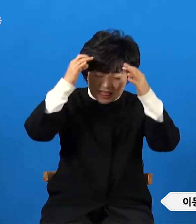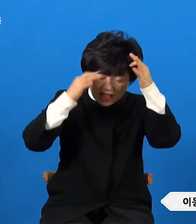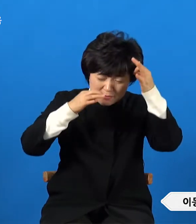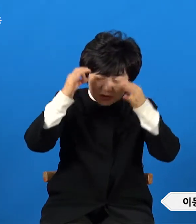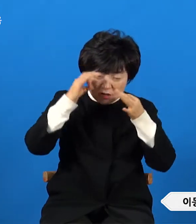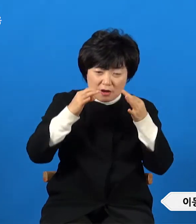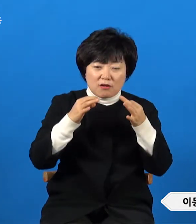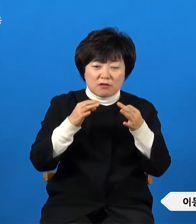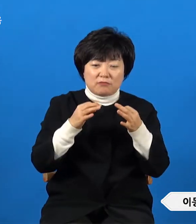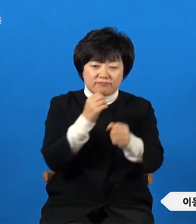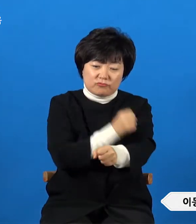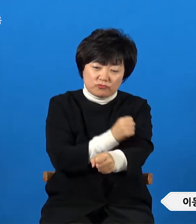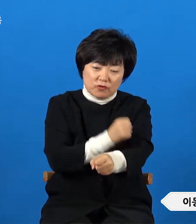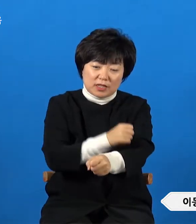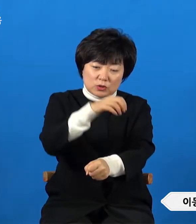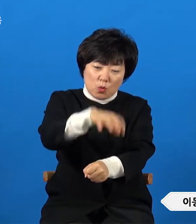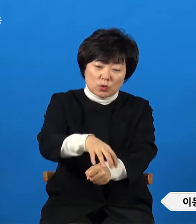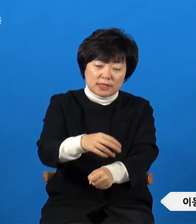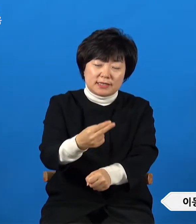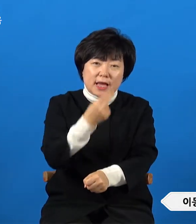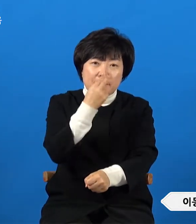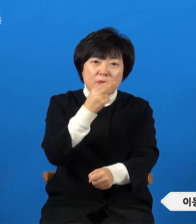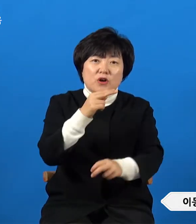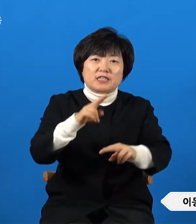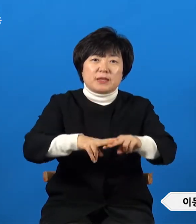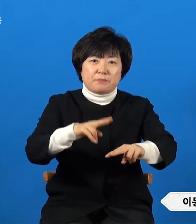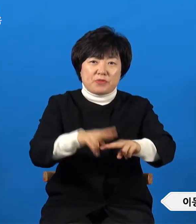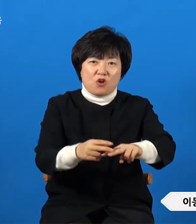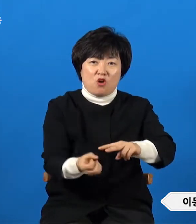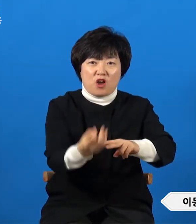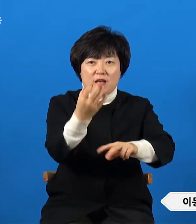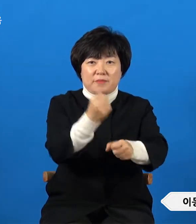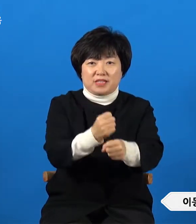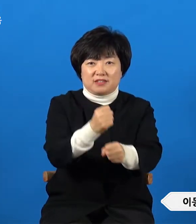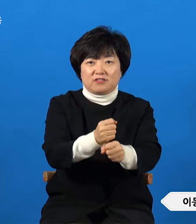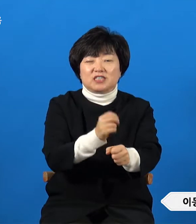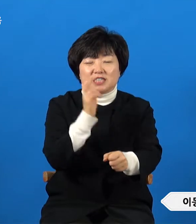곳에 생명의 샘터가 또한 만들어질 것입니다.